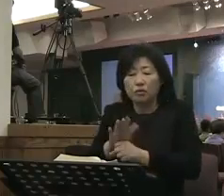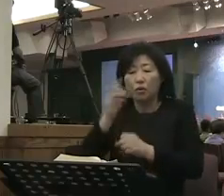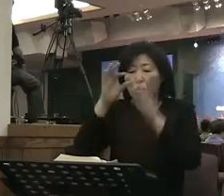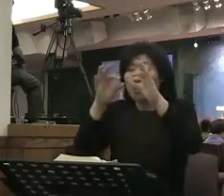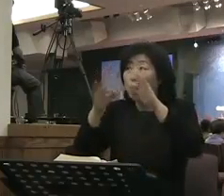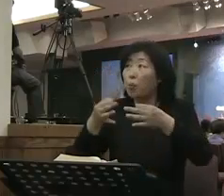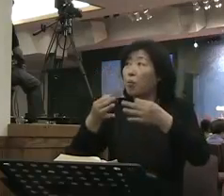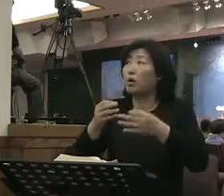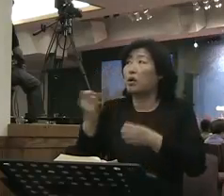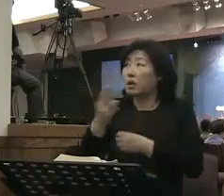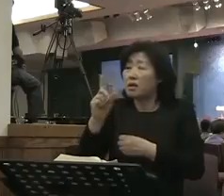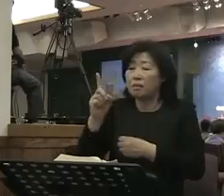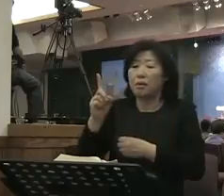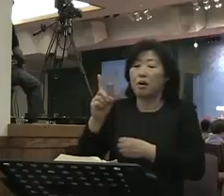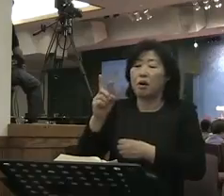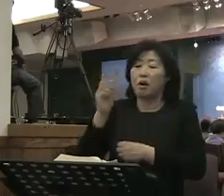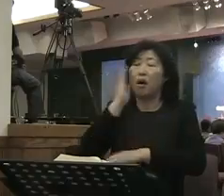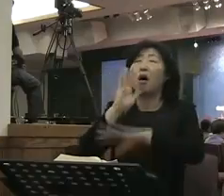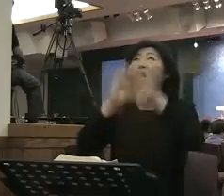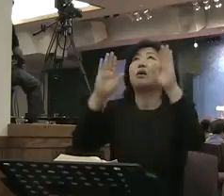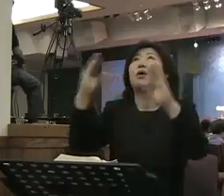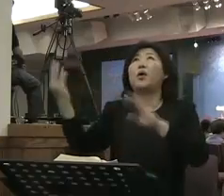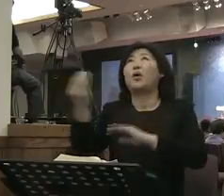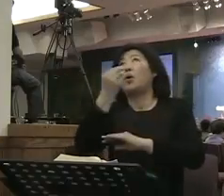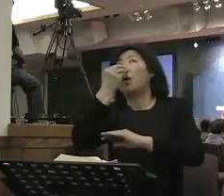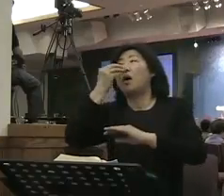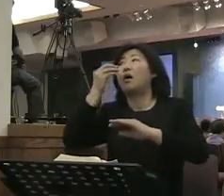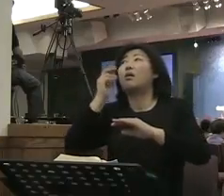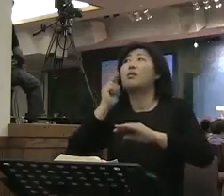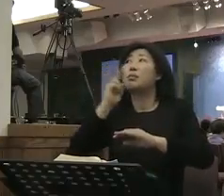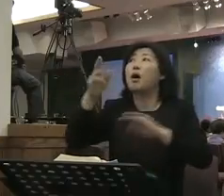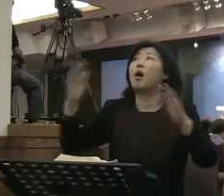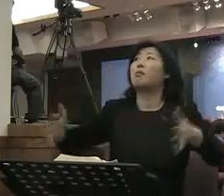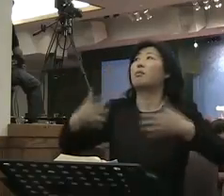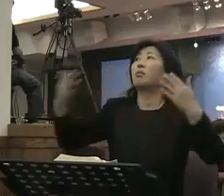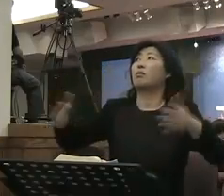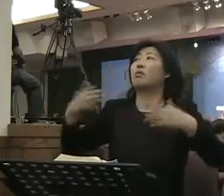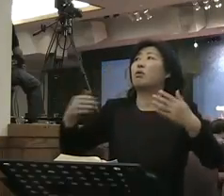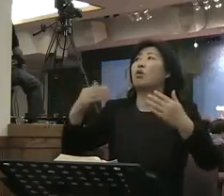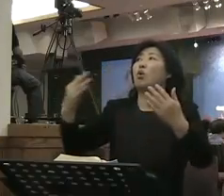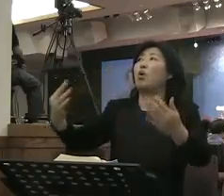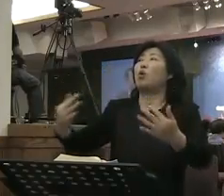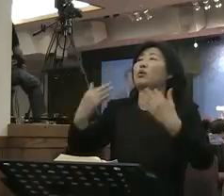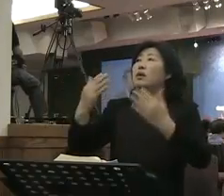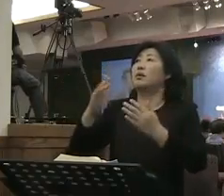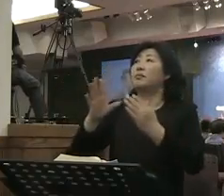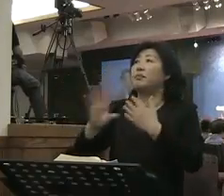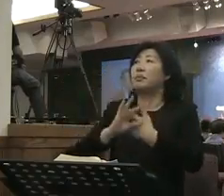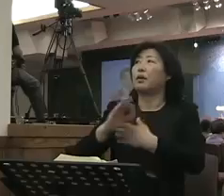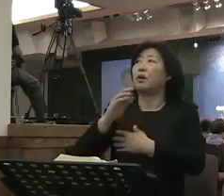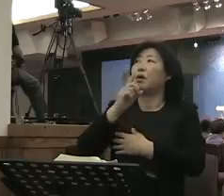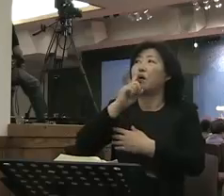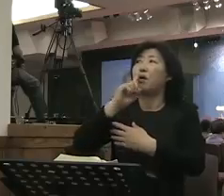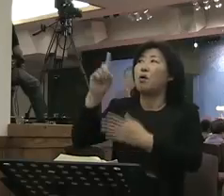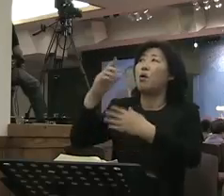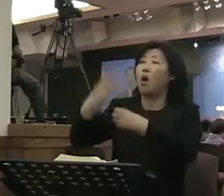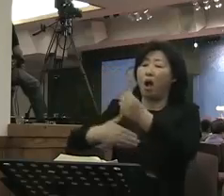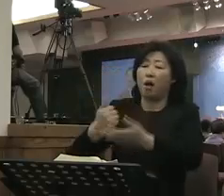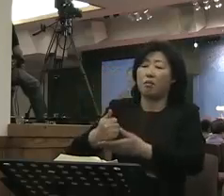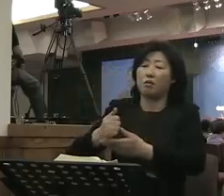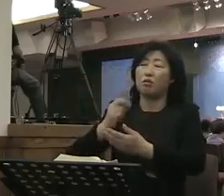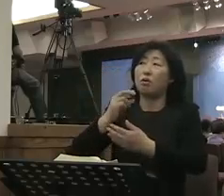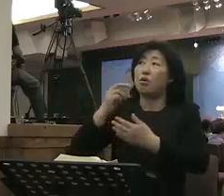보시고 우리에게 다시 한번 하늘의 거룩한 태풍을 불어주신다면은, 하나님이 불어주시는 그